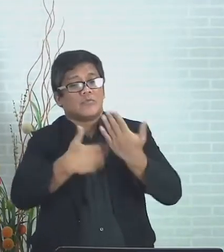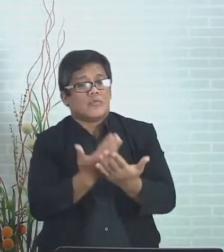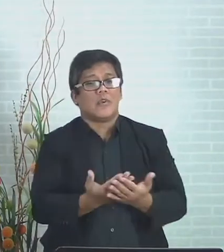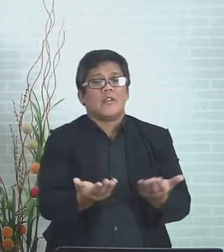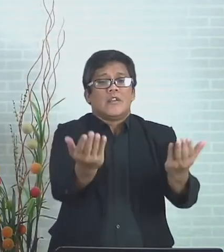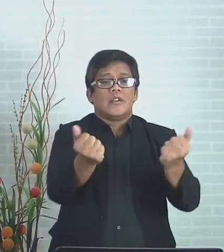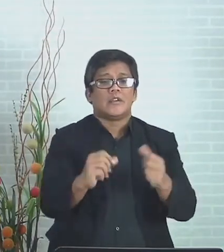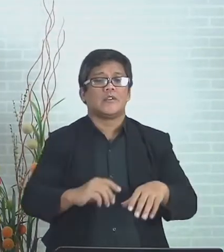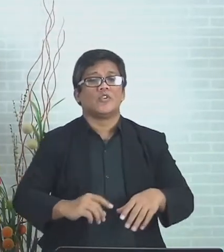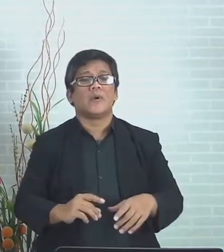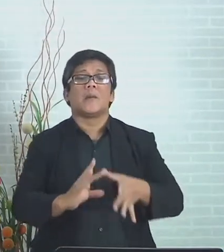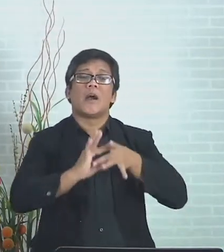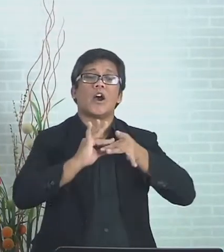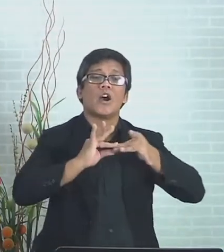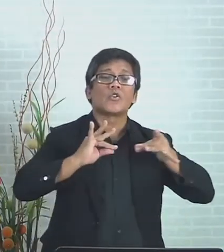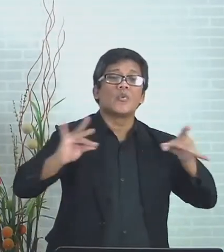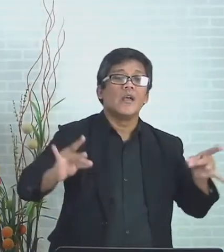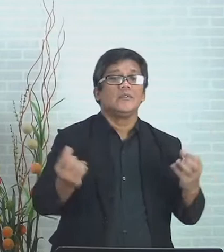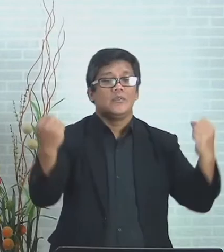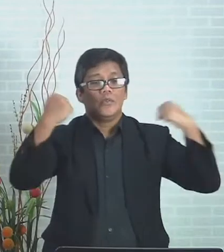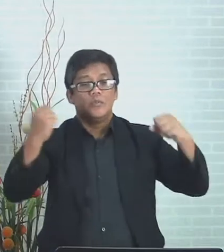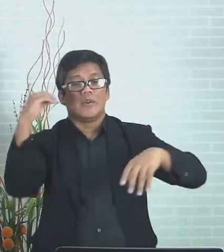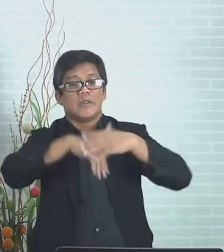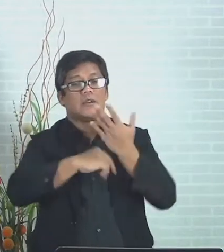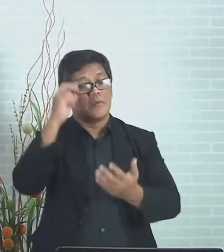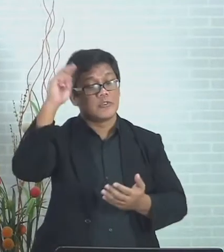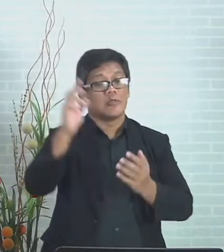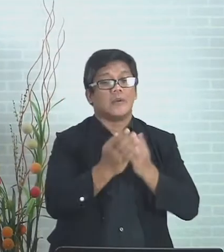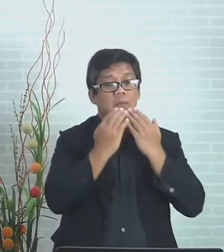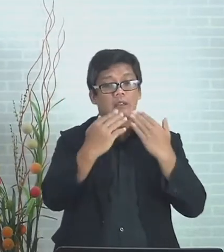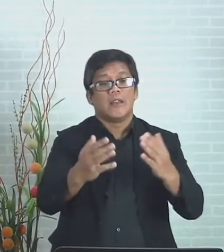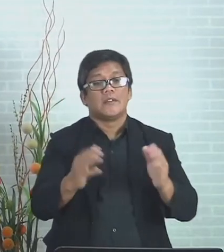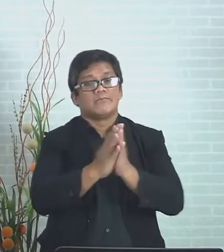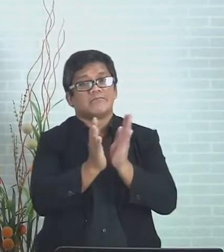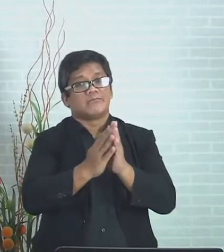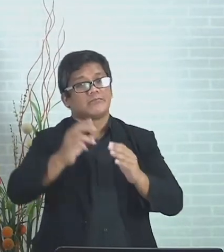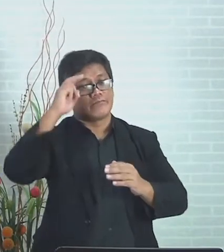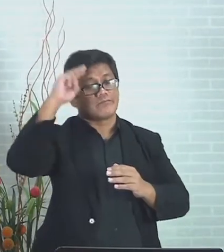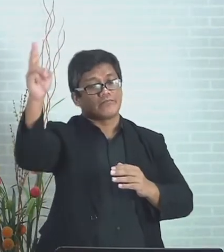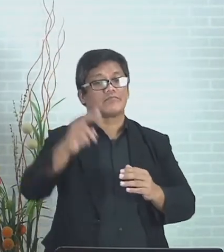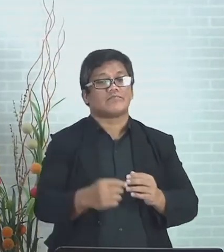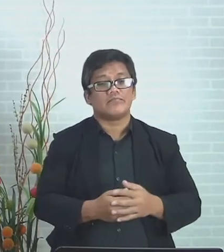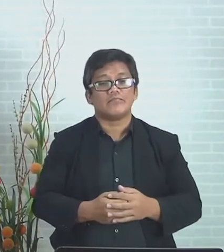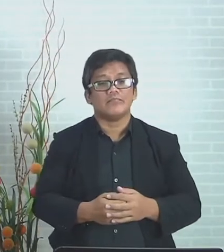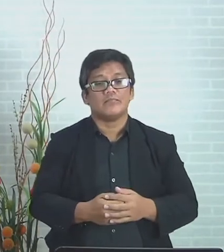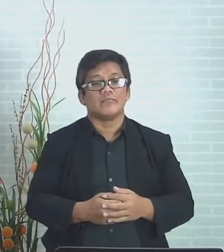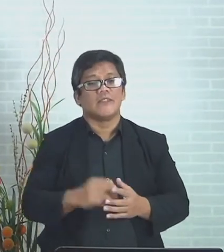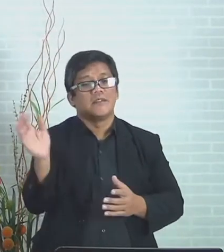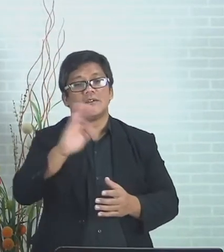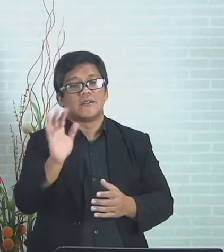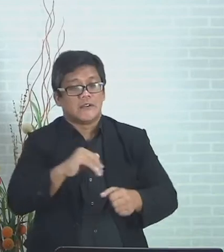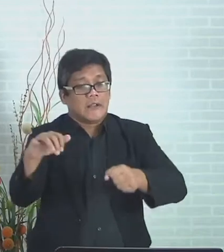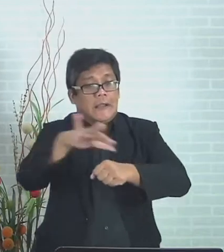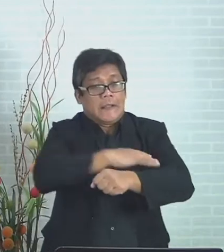ke Yup rohani mereka juga semakin diperkuat di dalam Kau Tuhan Terima kasih Bapak terpujilah Engkau Tuhan Yesus mereka juga terhindar daripada